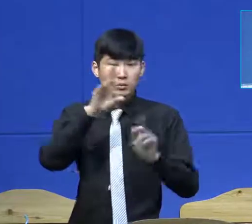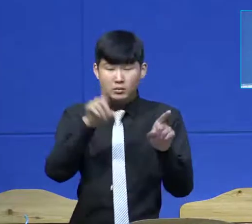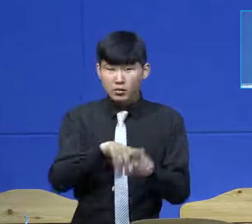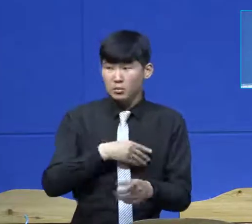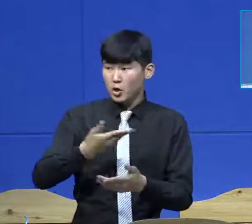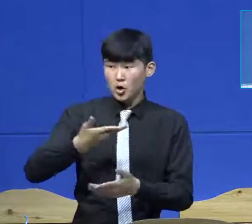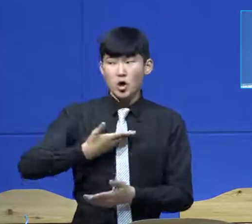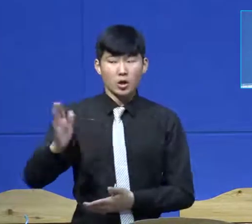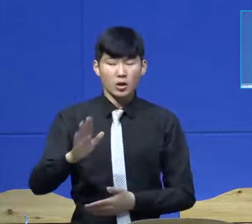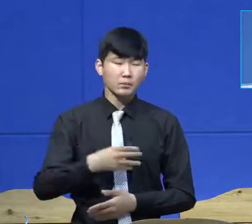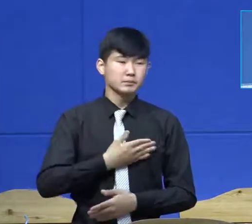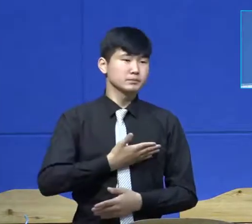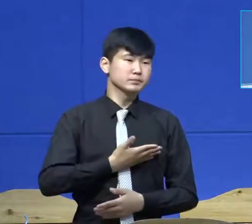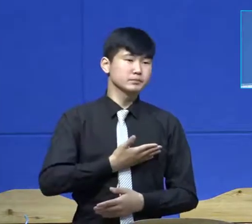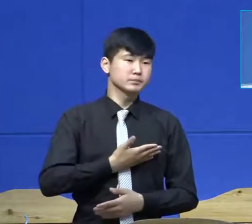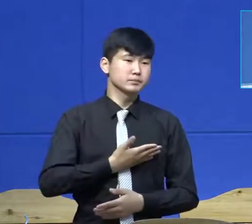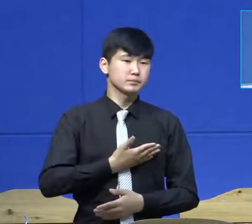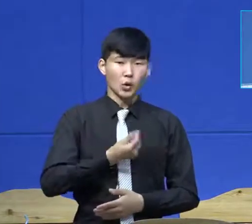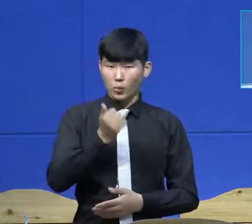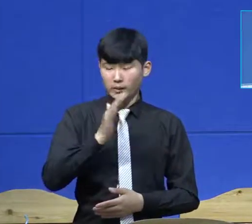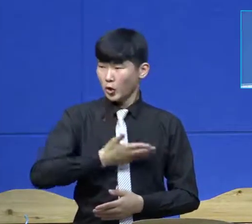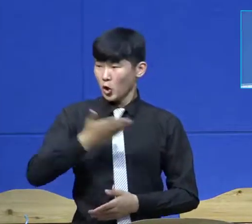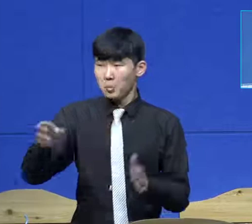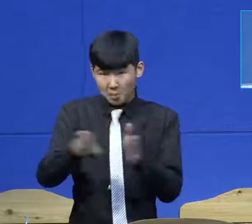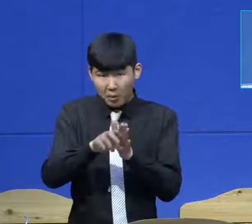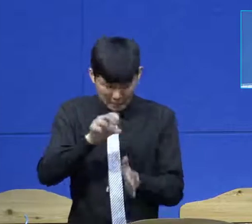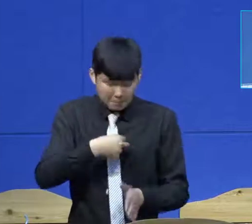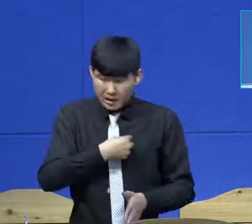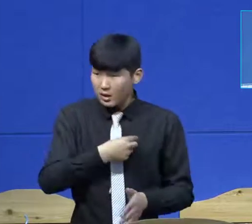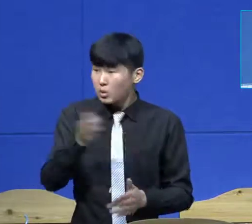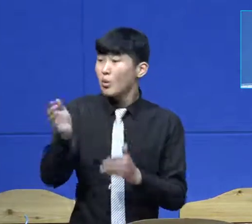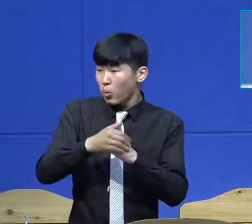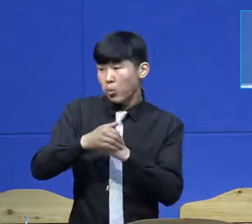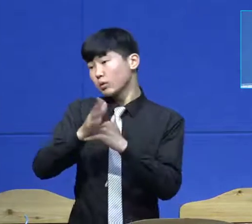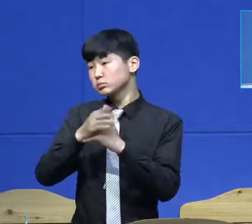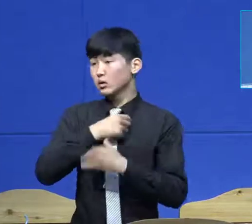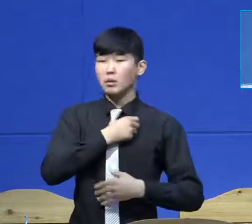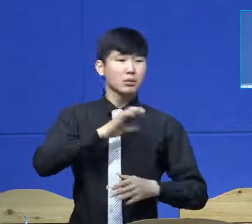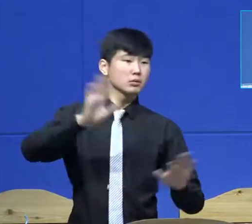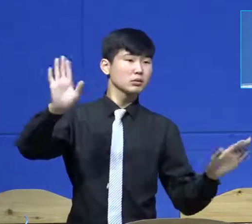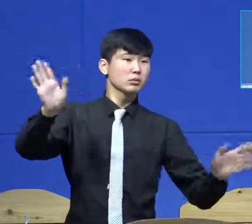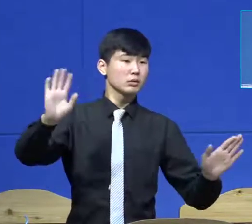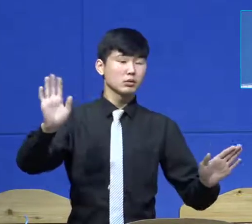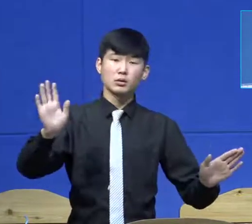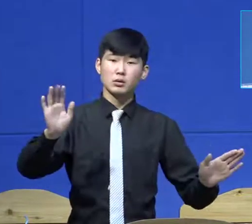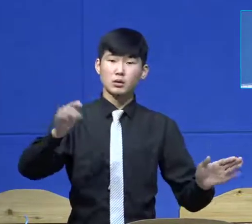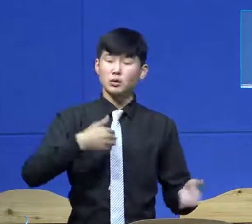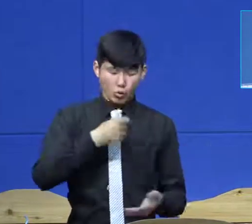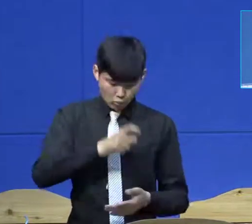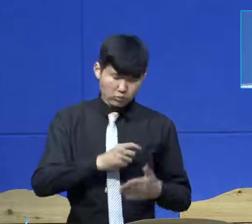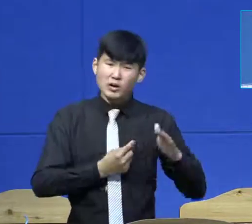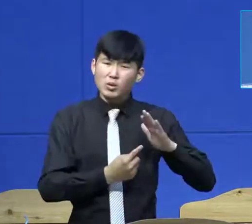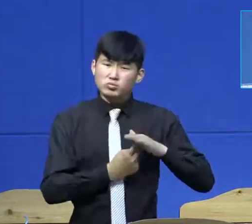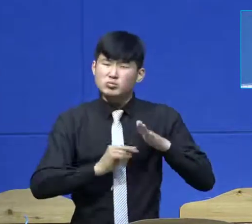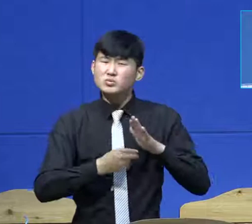байна. Үнэгүй өгчөж болохоор юм байж яхад энэ өхнөө байна надад ямар хамаатай юм. Тэгвэл хүн чанар чинь энэ тэглэхгүй